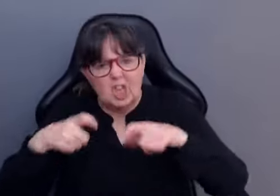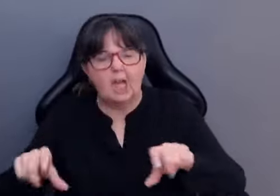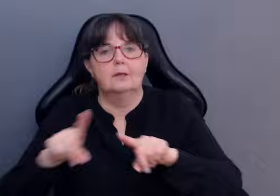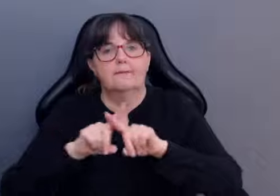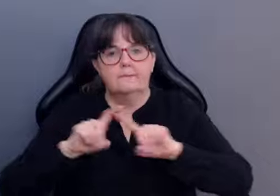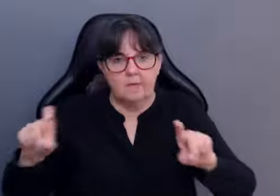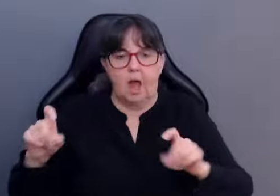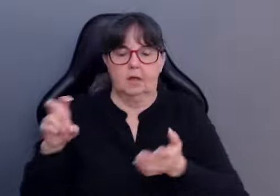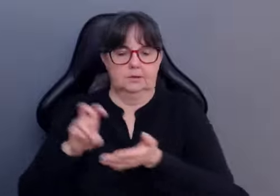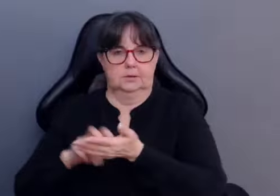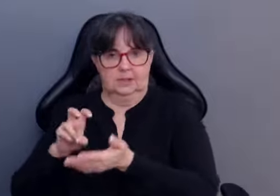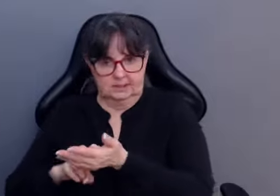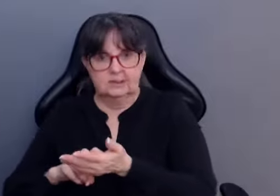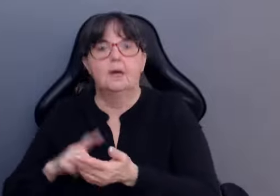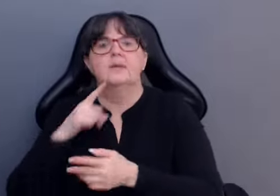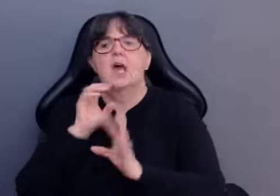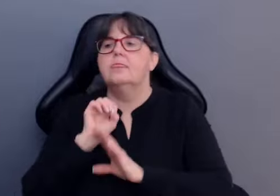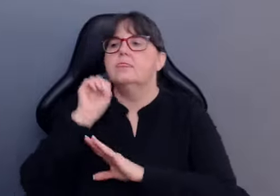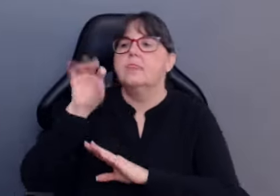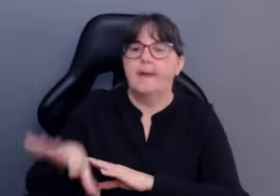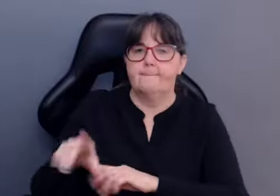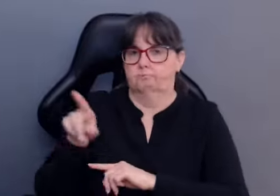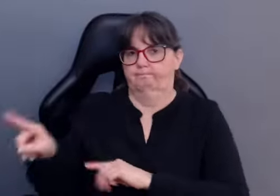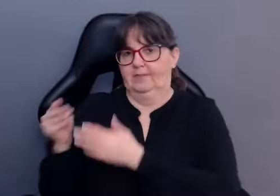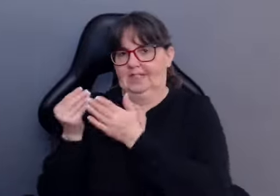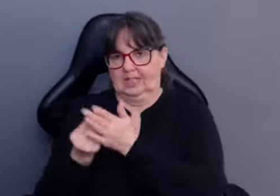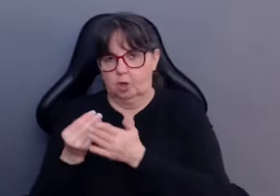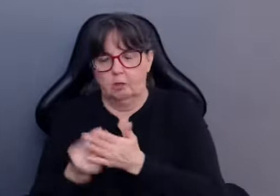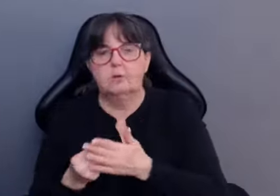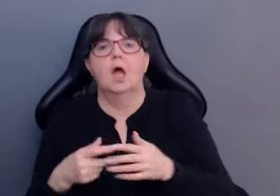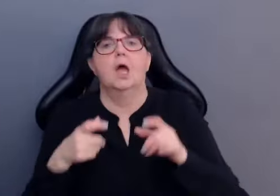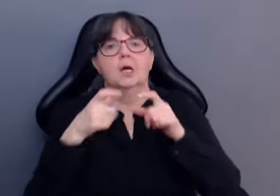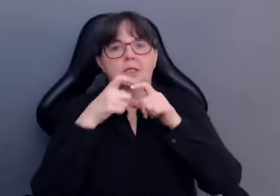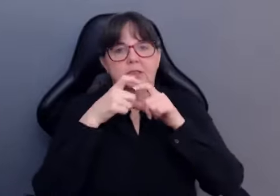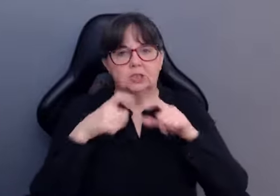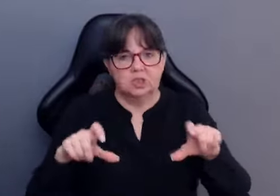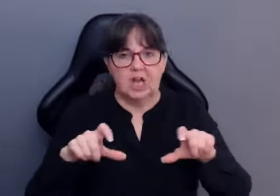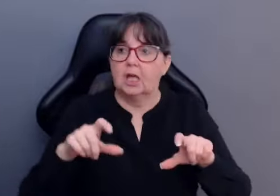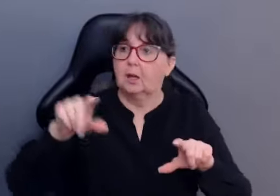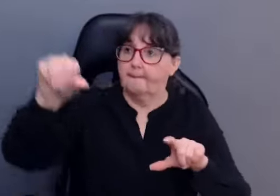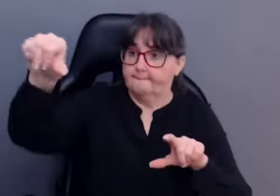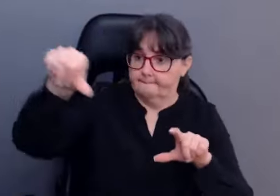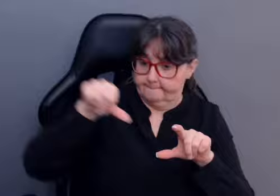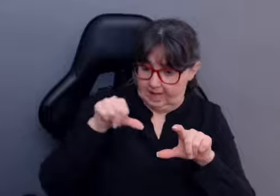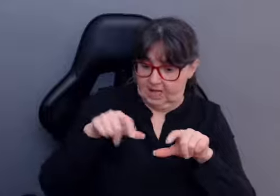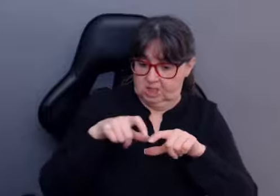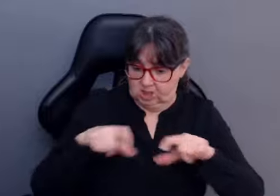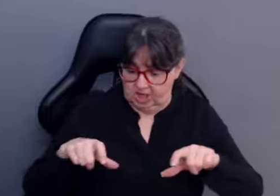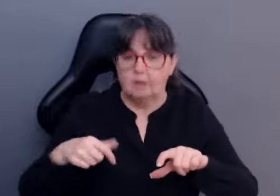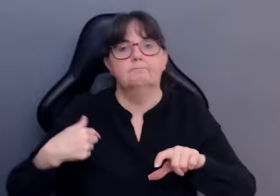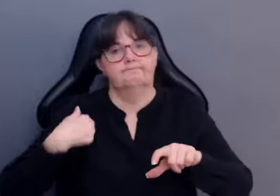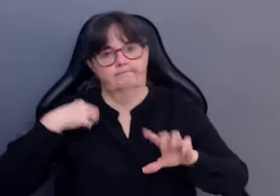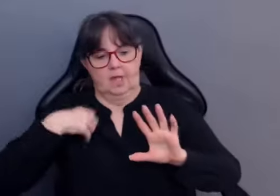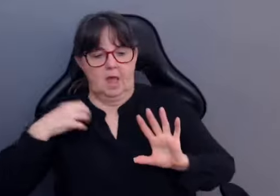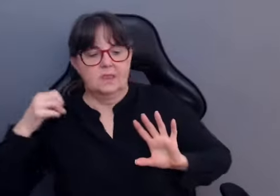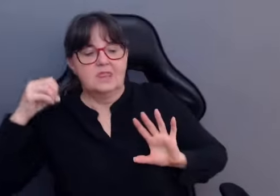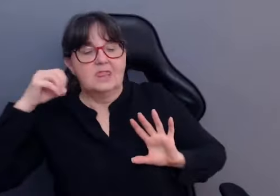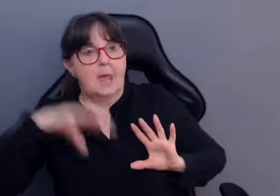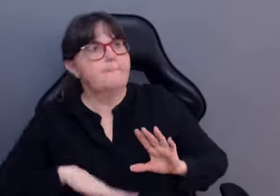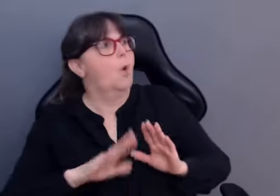il effectue les dépôts. Tout chèque payable à l'organisme doit être déposé au compte de